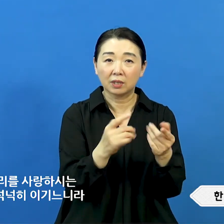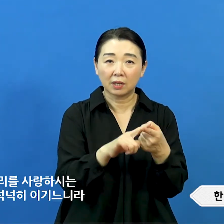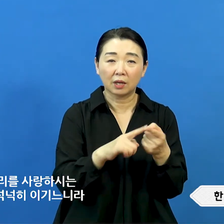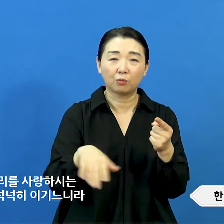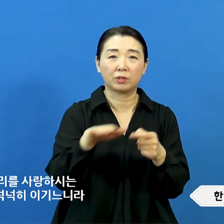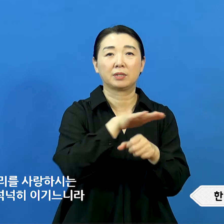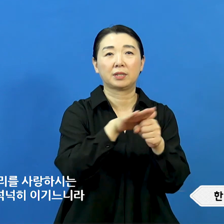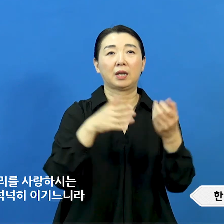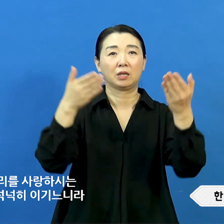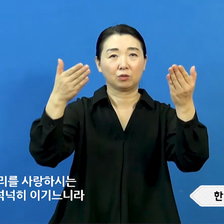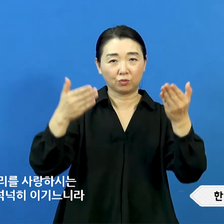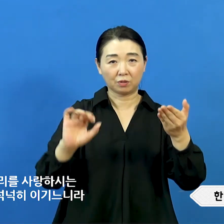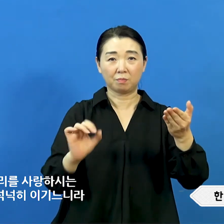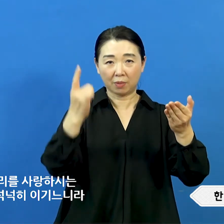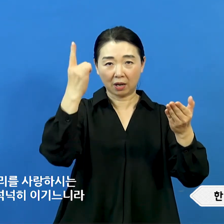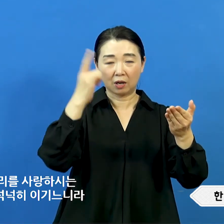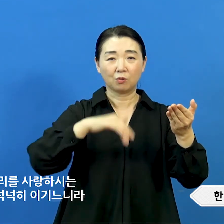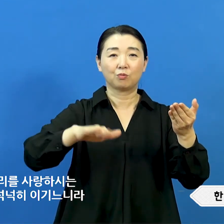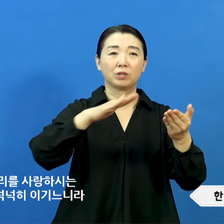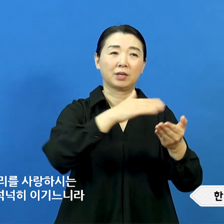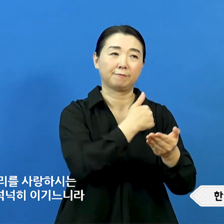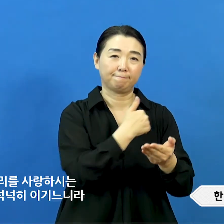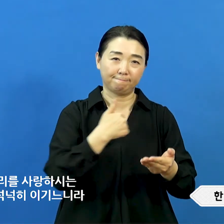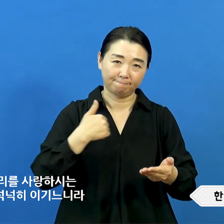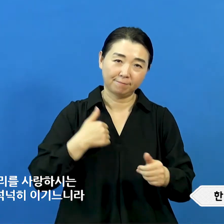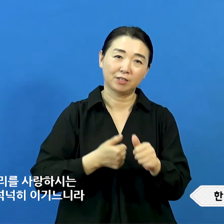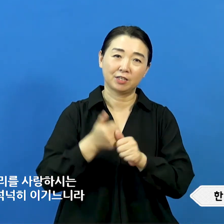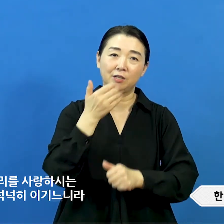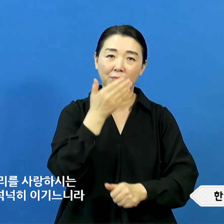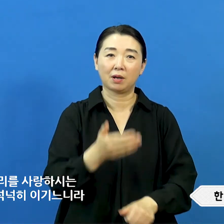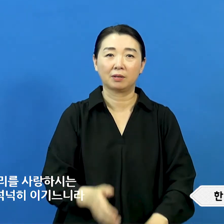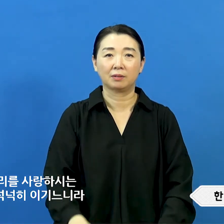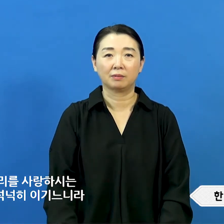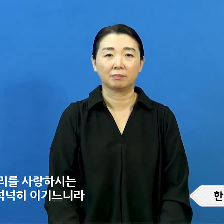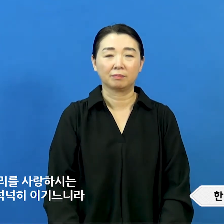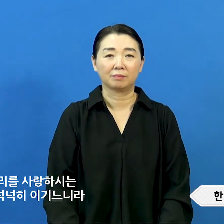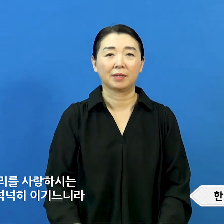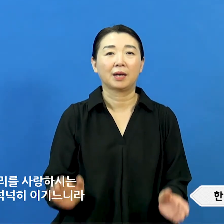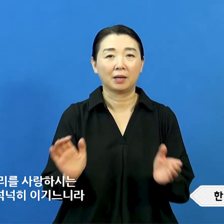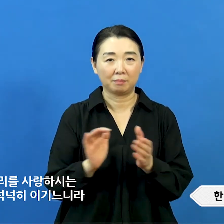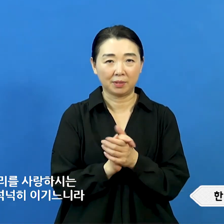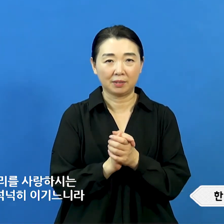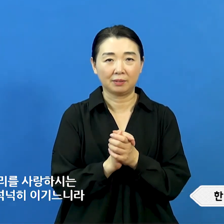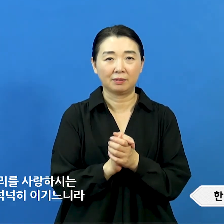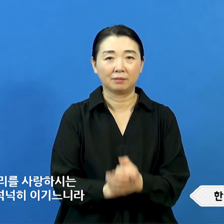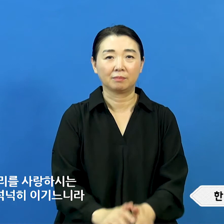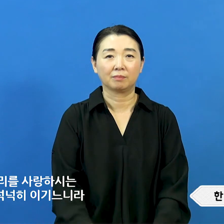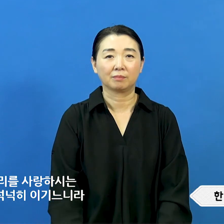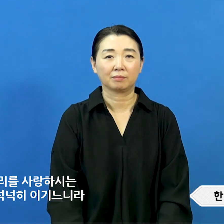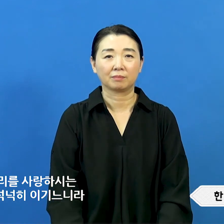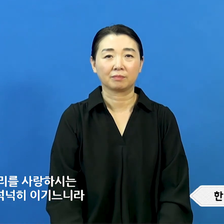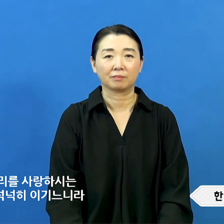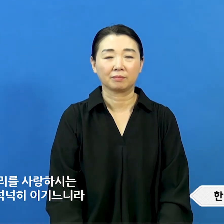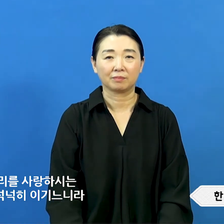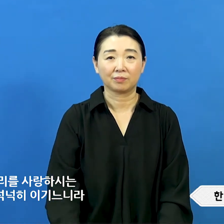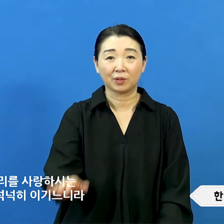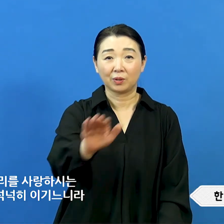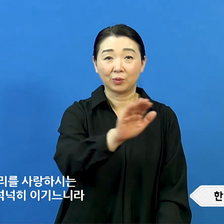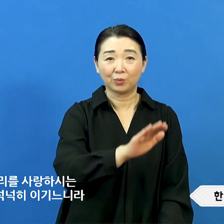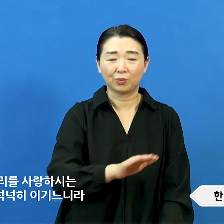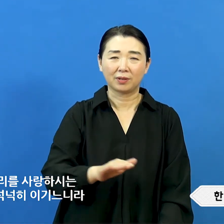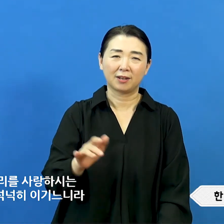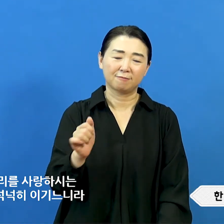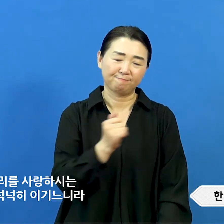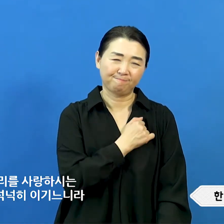우리를 사랑하시는 이로 말미암아 우리가 넉넉히 이기느니라. 아멘. 우리가